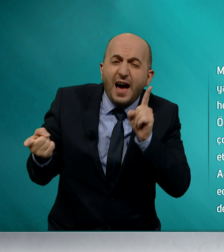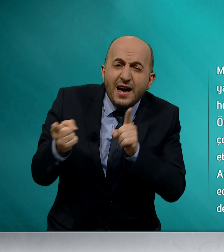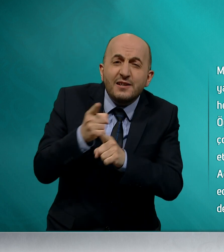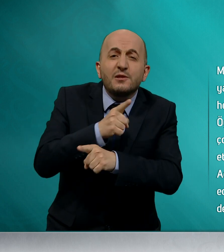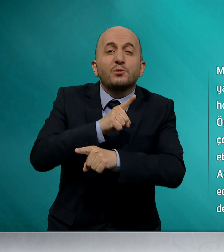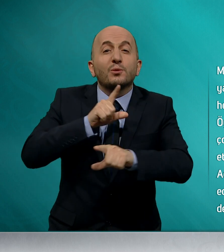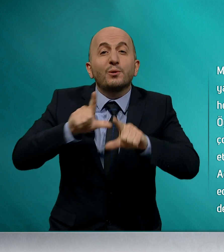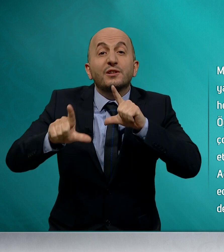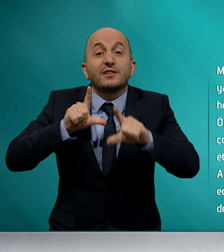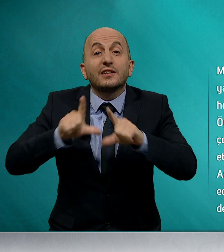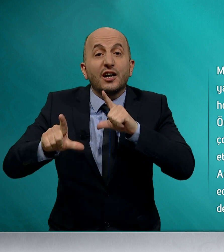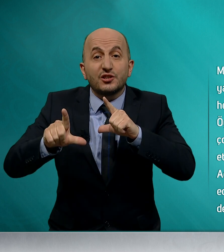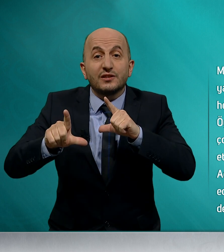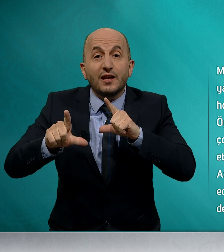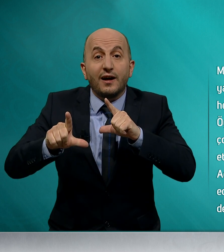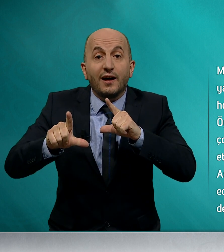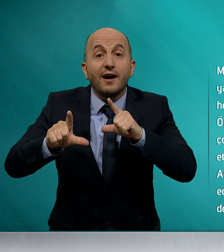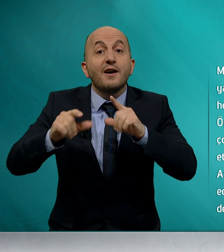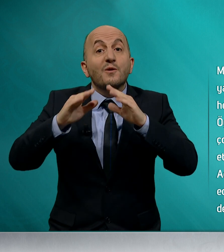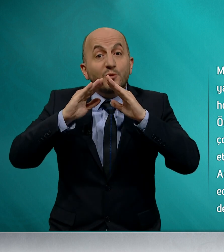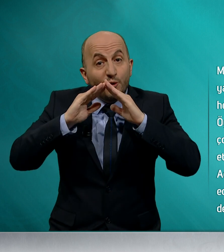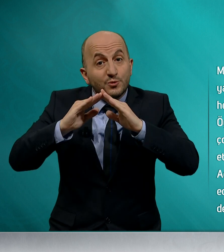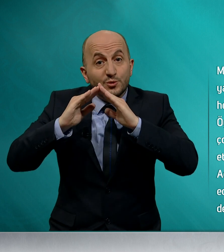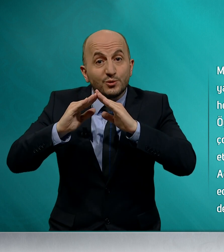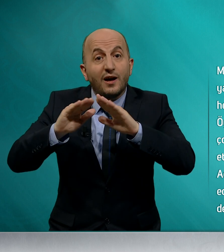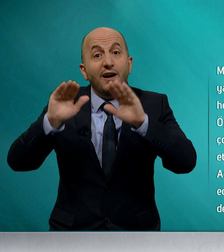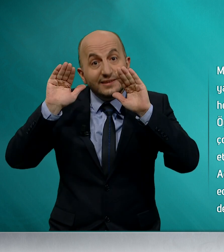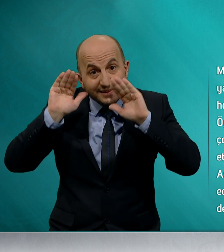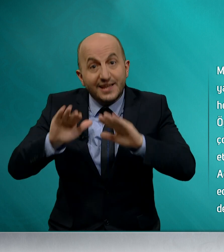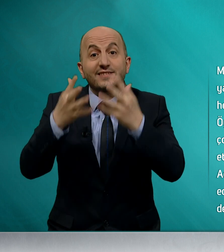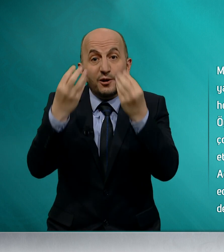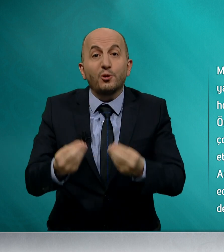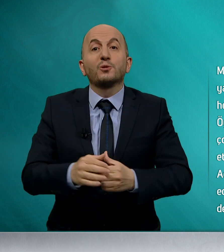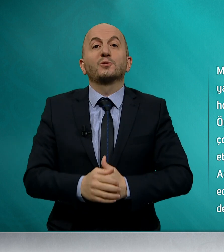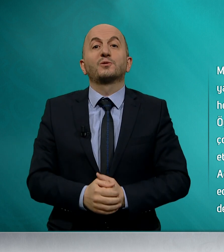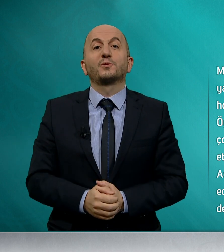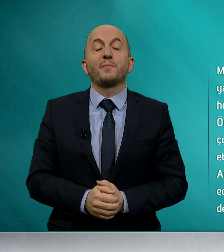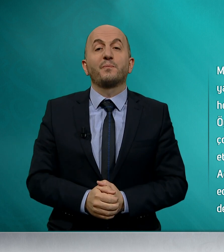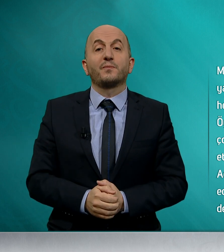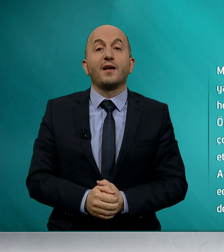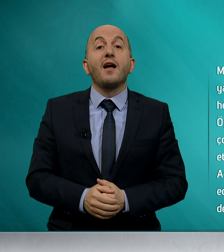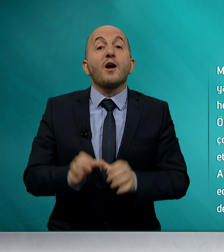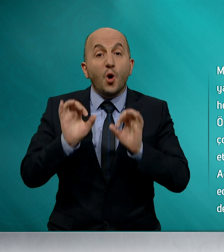her türlü ihtiyacında komşusuna destek olur. Öyle